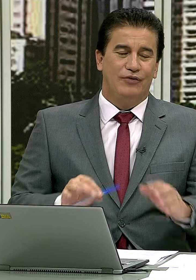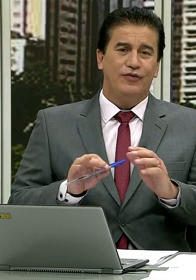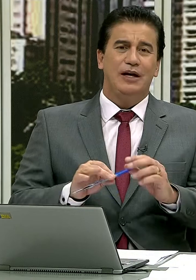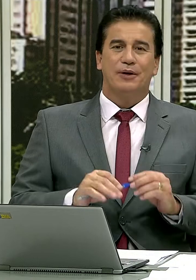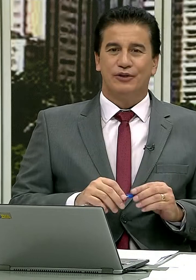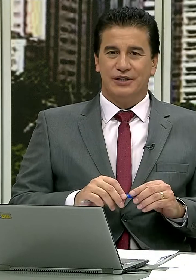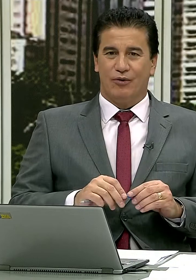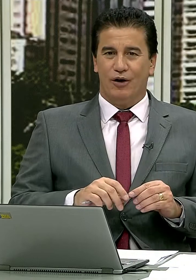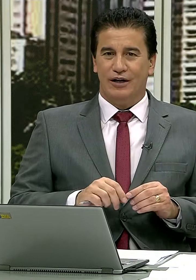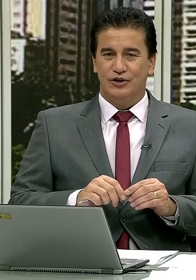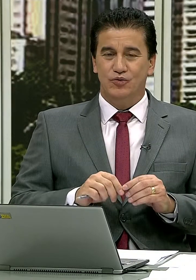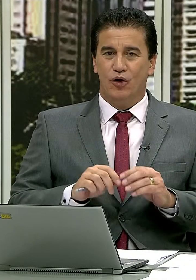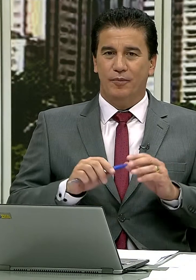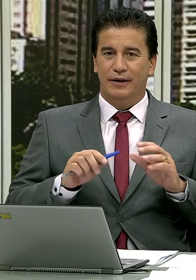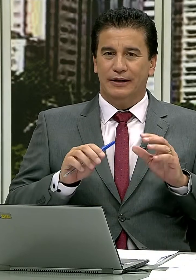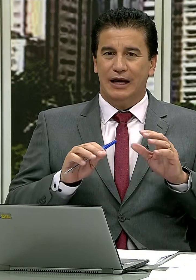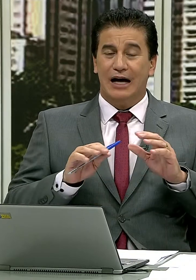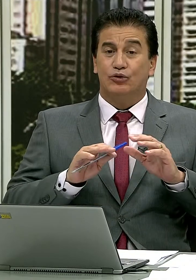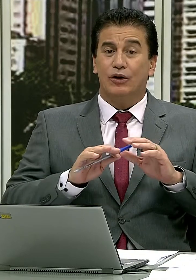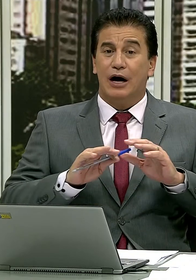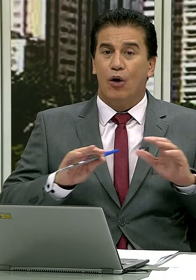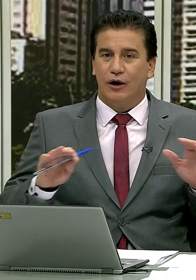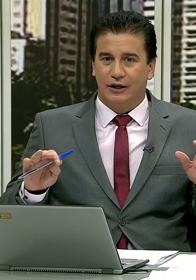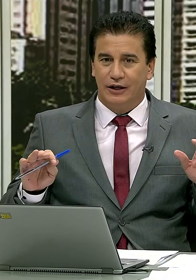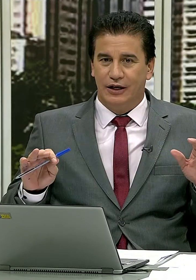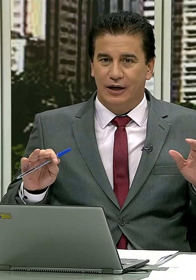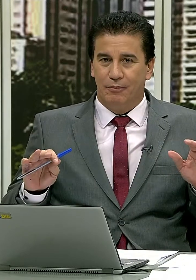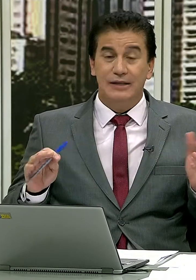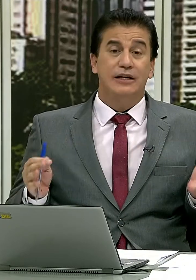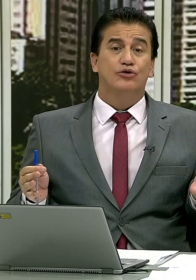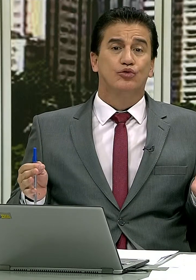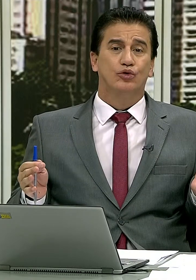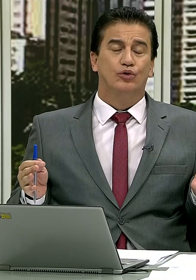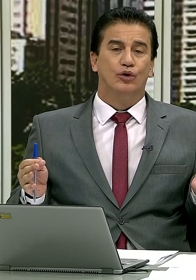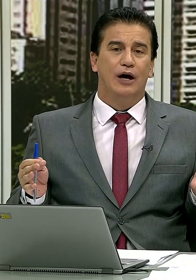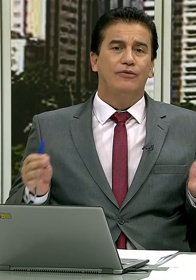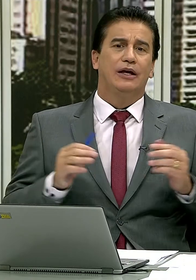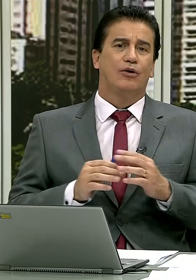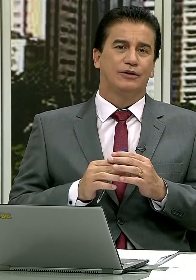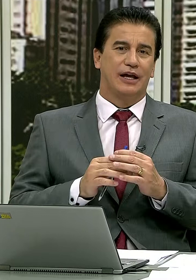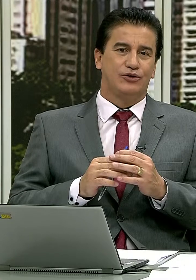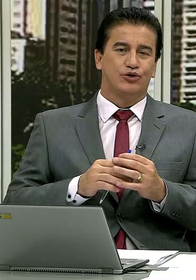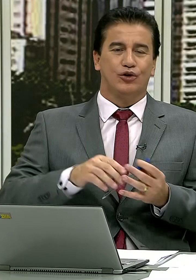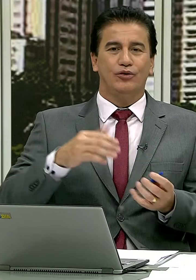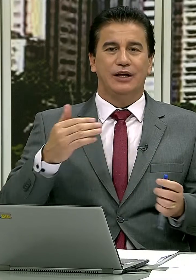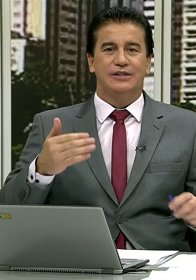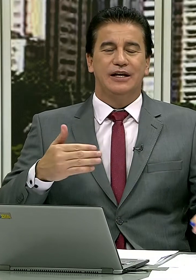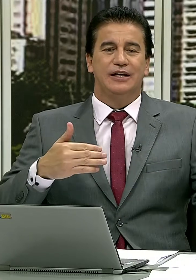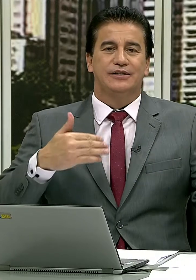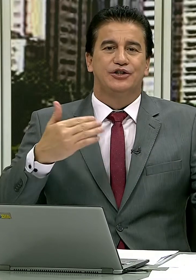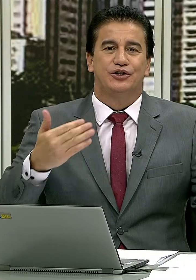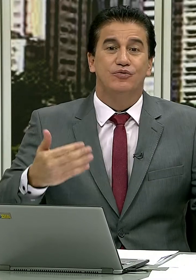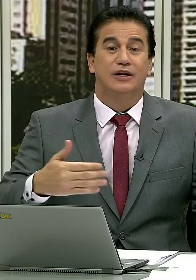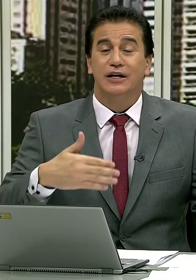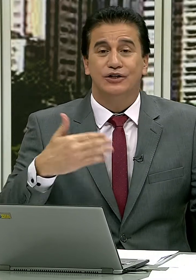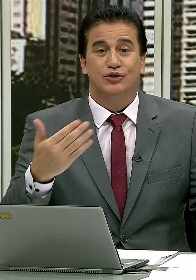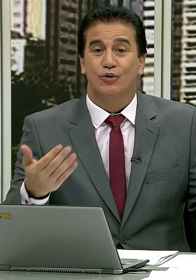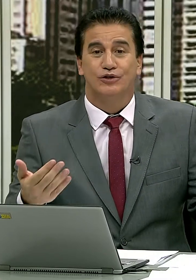Eu vou falar para você agora de um homem que adora rock, mas ele é surdo. Aí o que que acontece? O sonho dele seria assistir um grande show de